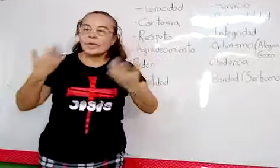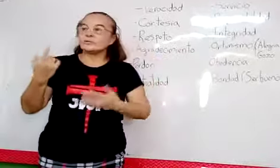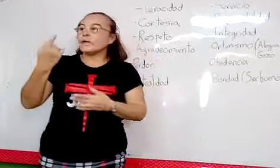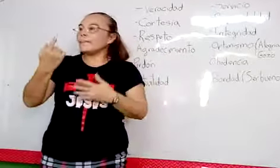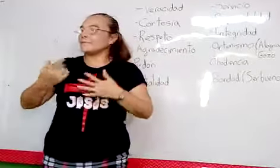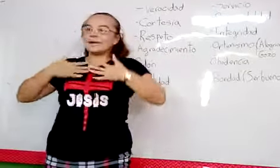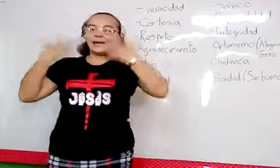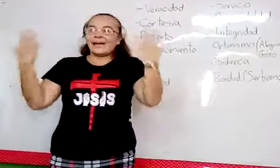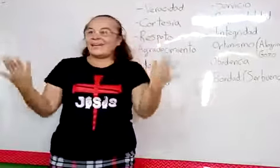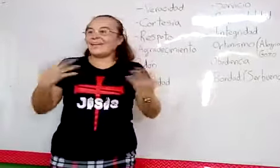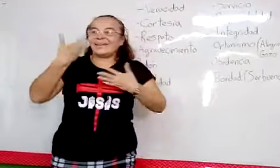es una persona que es alegre,